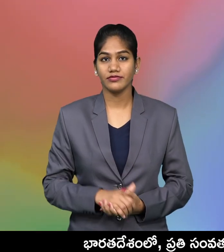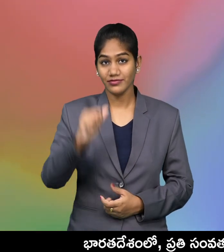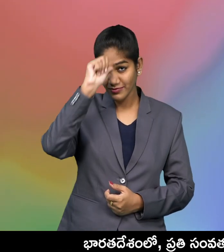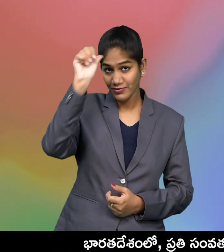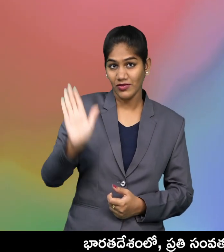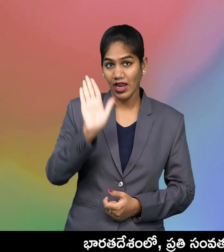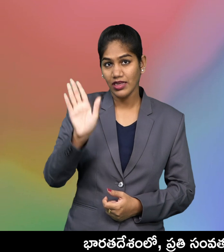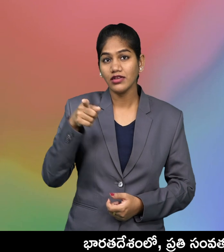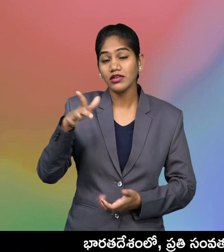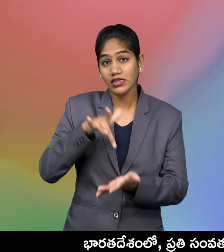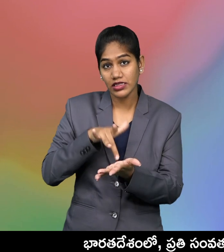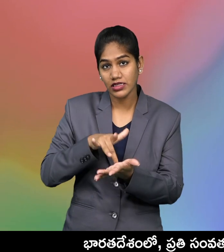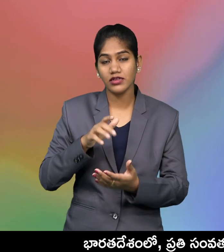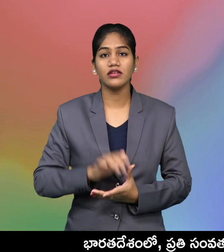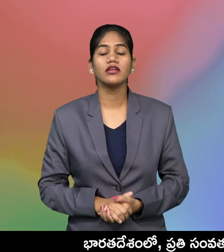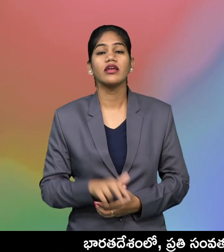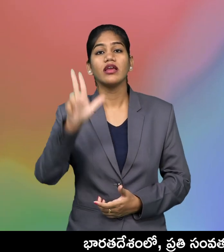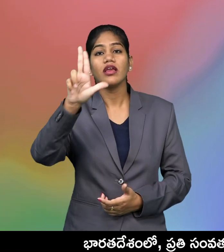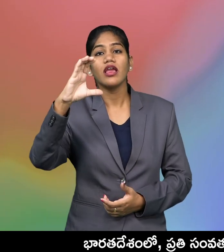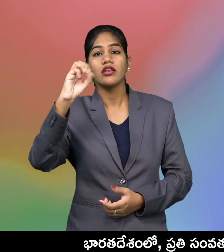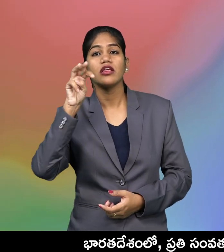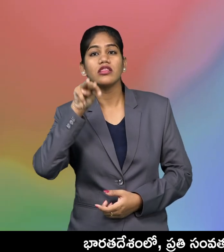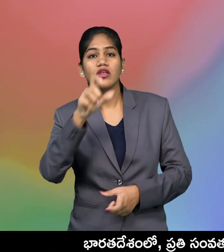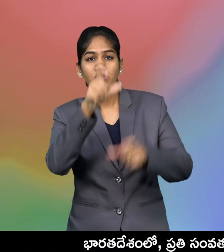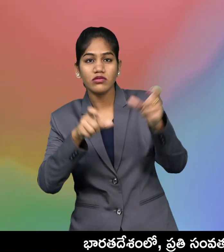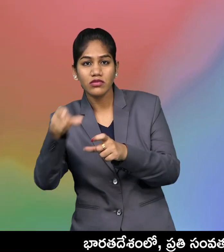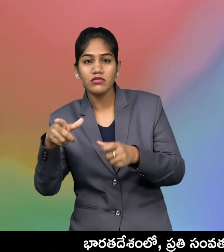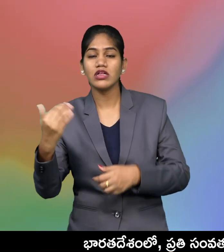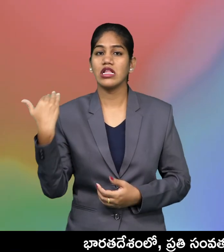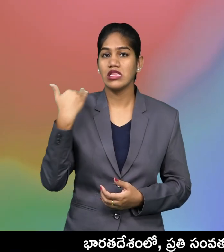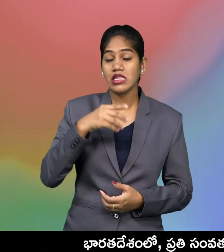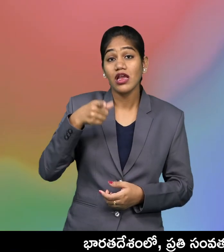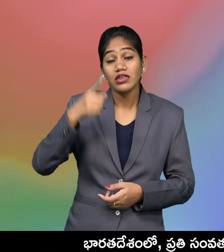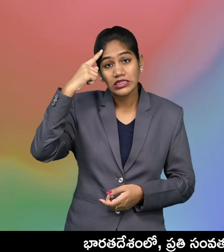భారతదేశంలో ప్రతి సంవత్సరం 80,000 మంది రోడ్డు ప్రమాదాలలో మరణిస్తున్నారు.